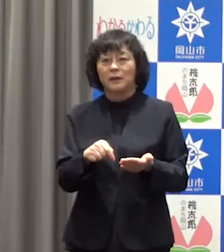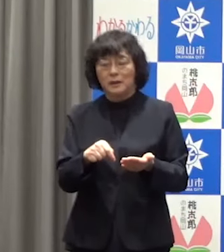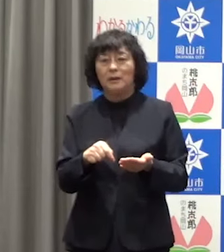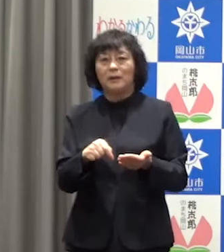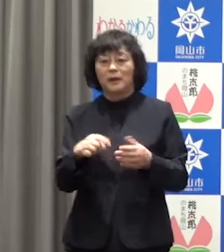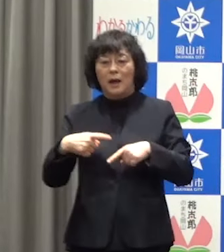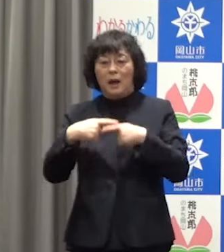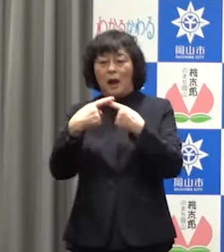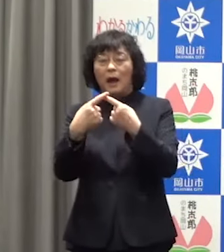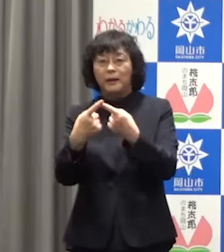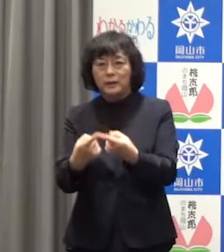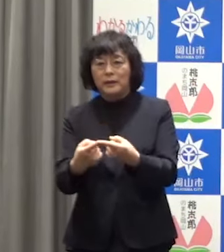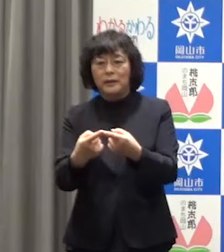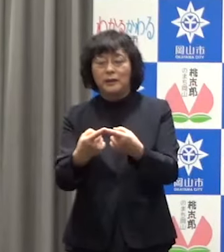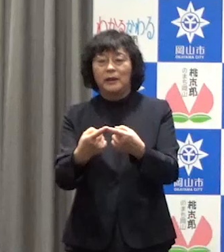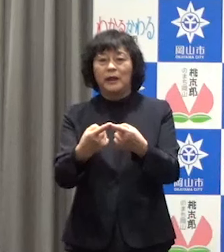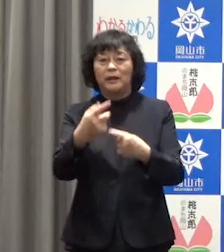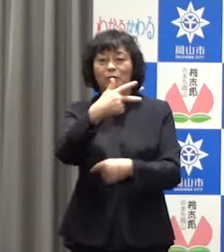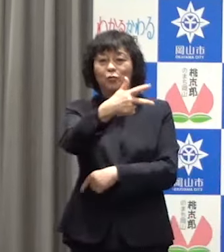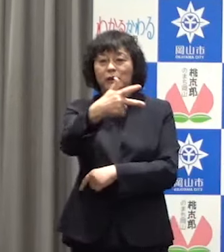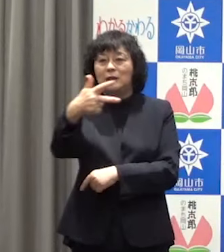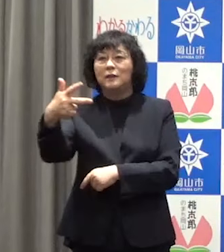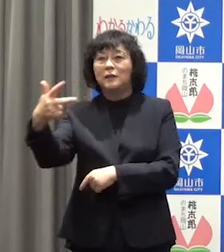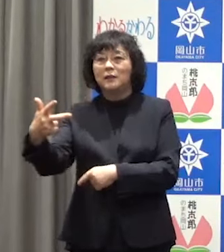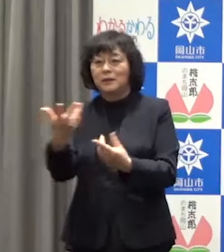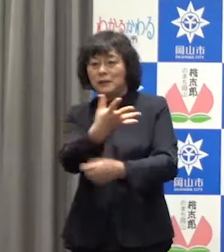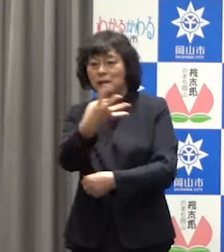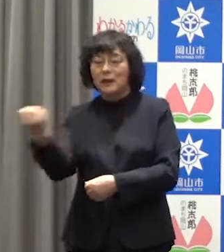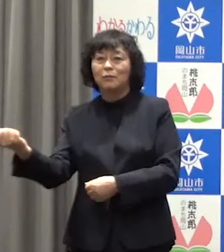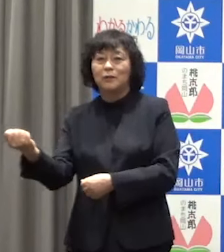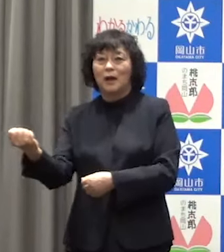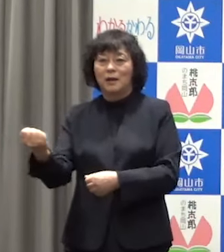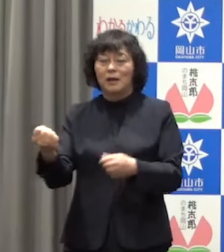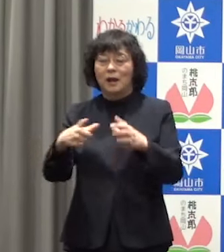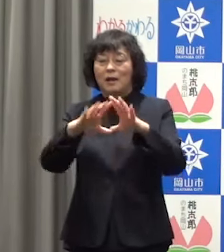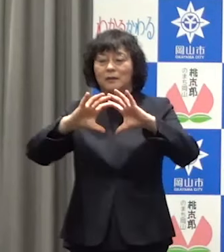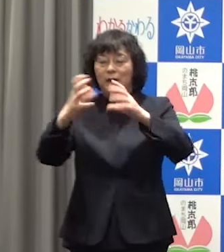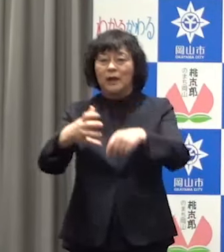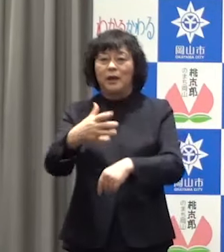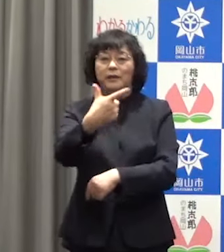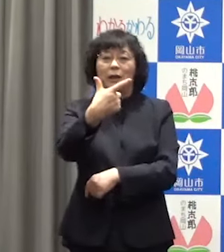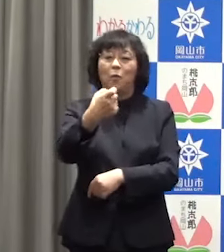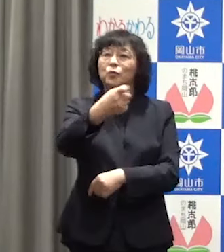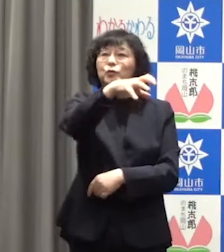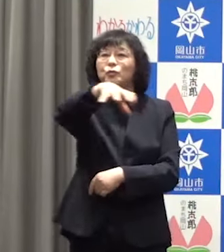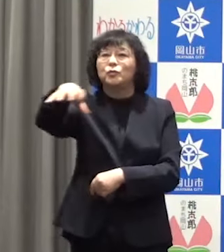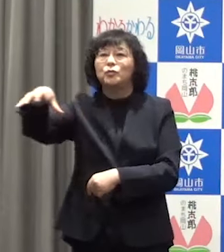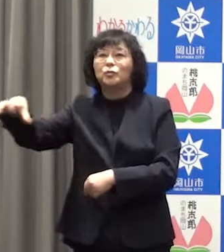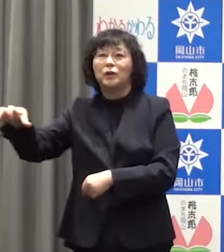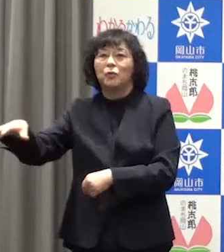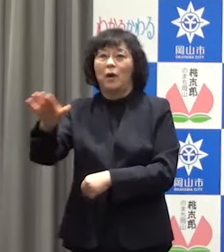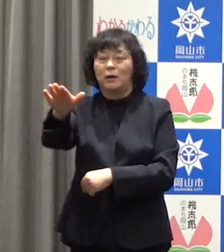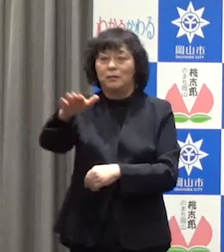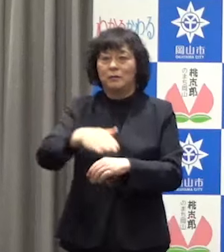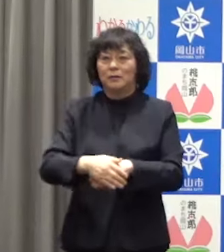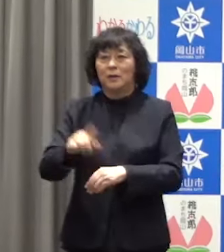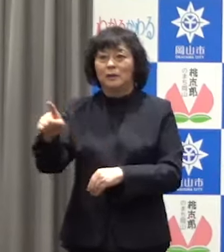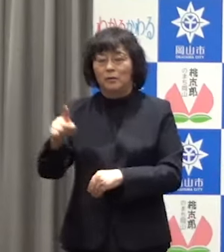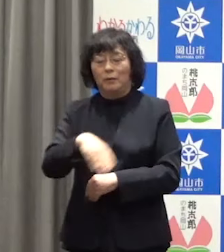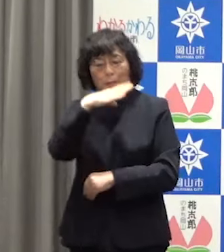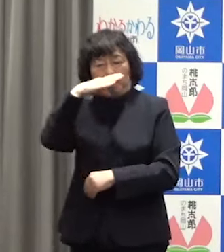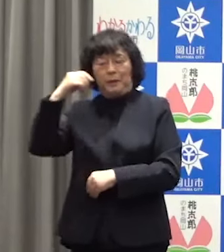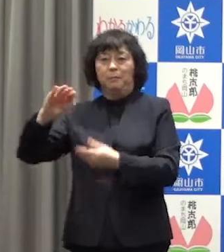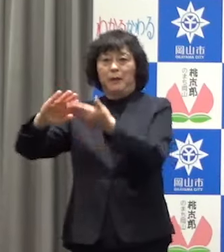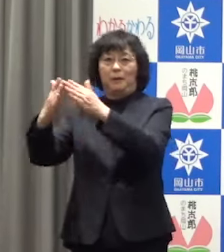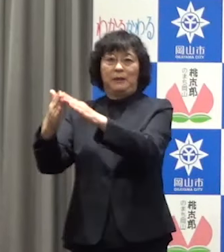が あると思います。まあ、世界に冠たる堂々とした都市ばかりでありますので